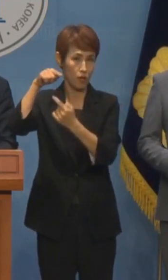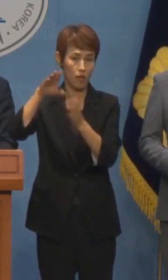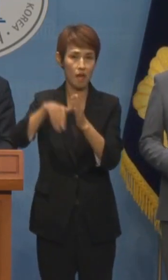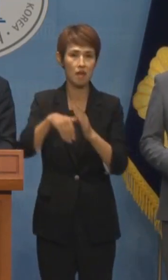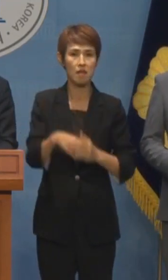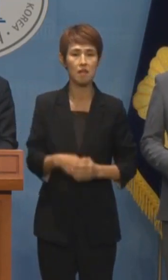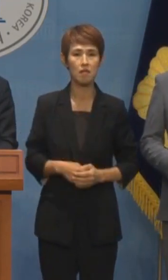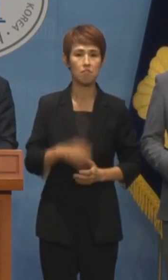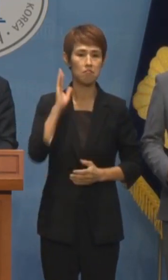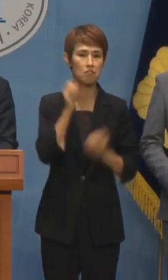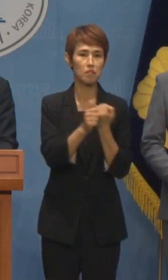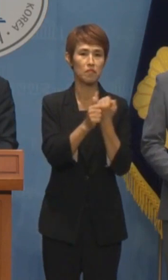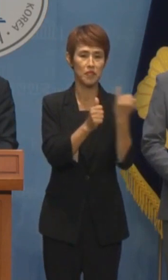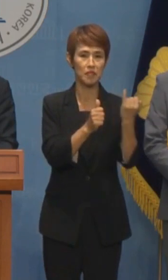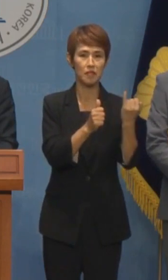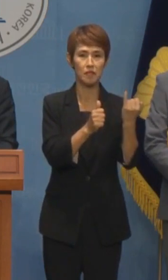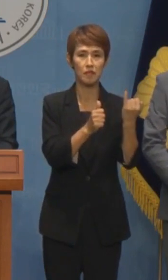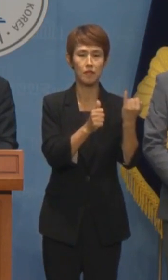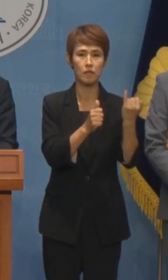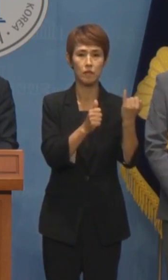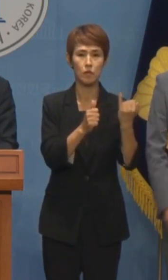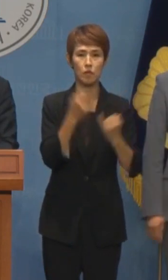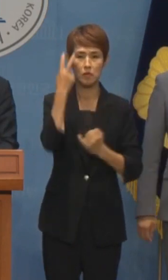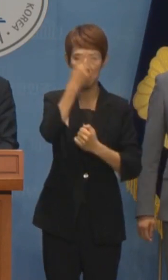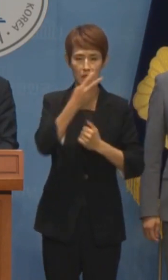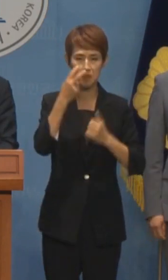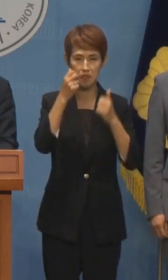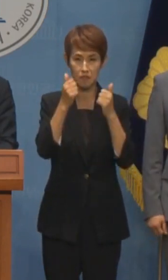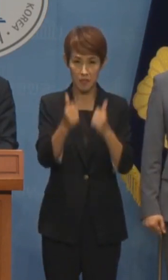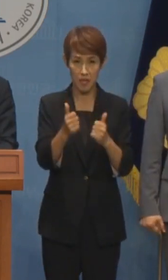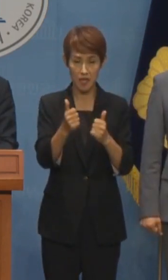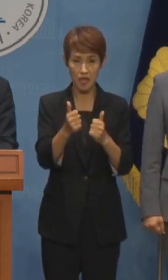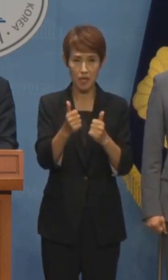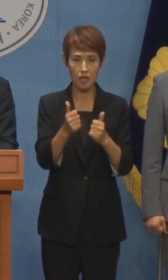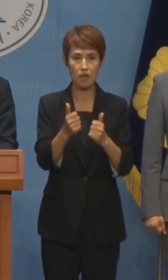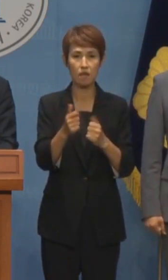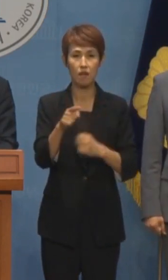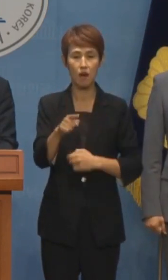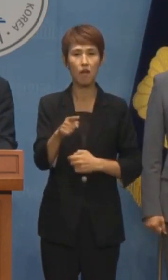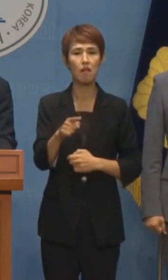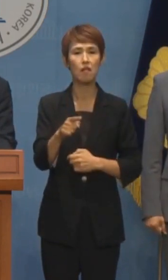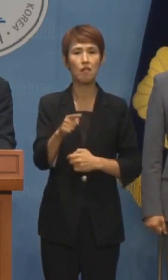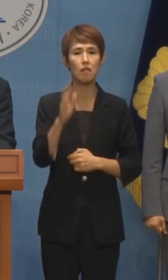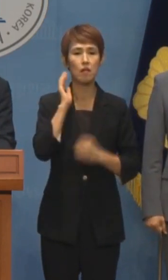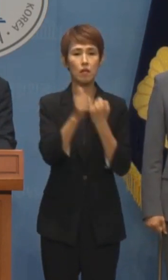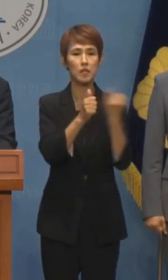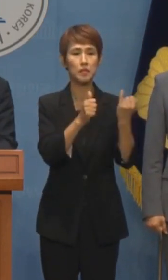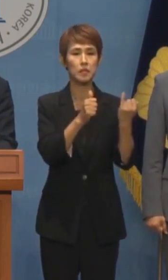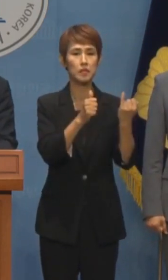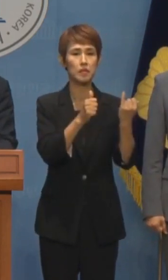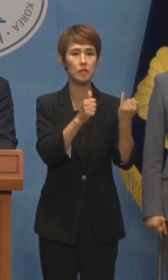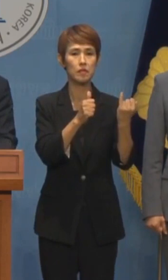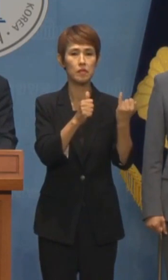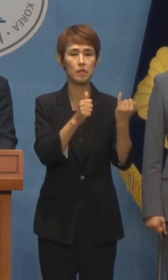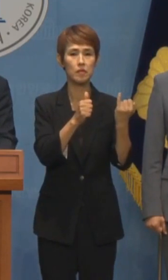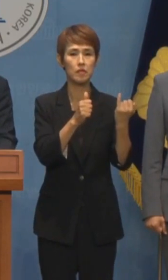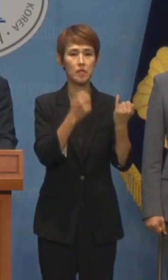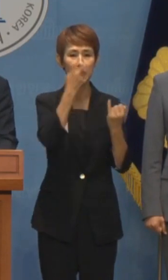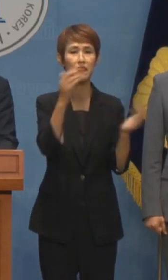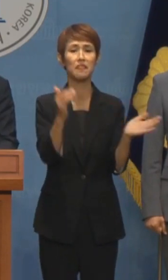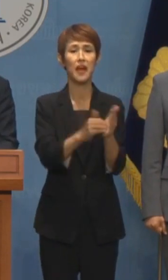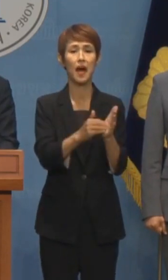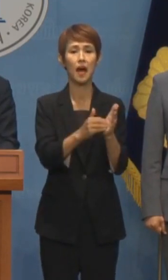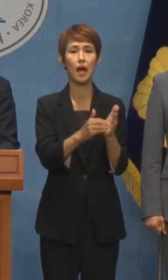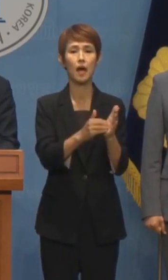주연, 이창수 서울지검장 조연의 김건희 소환쇼가 연출됐습니다.